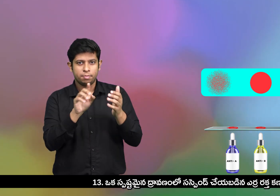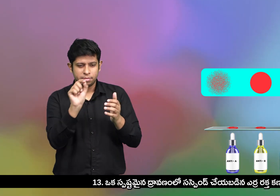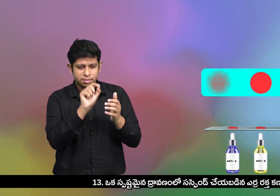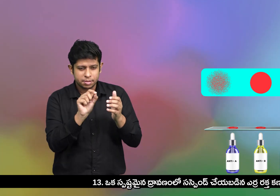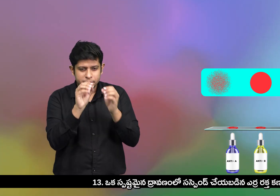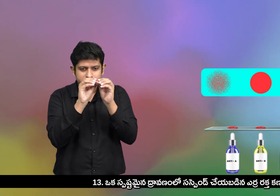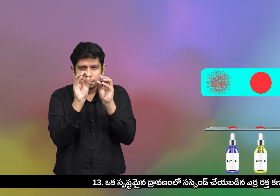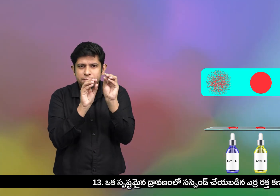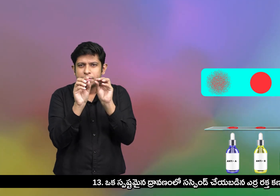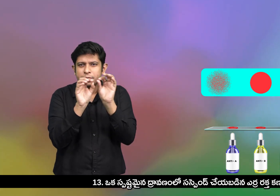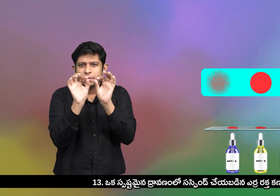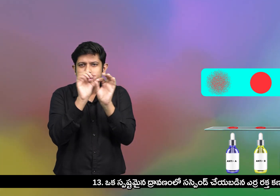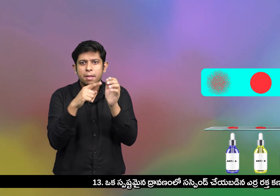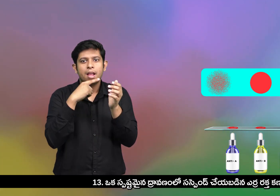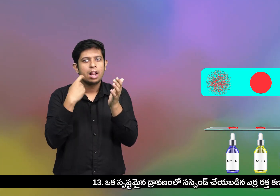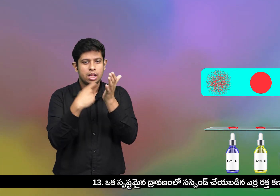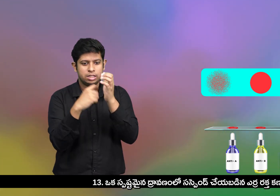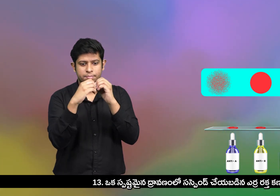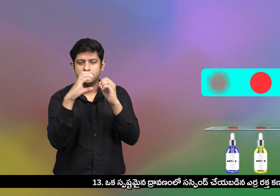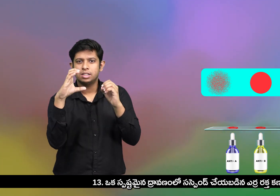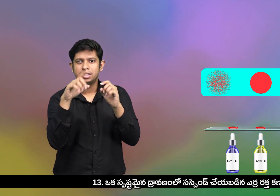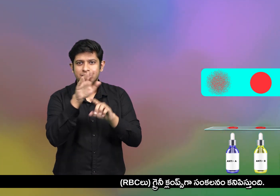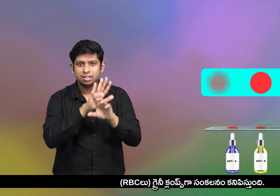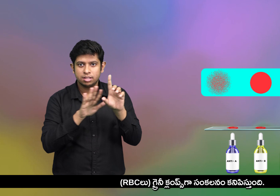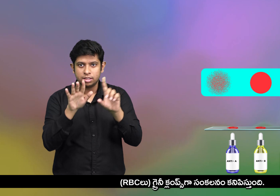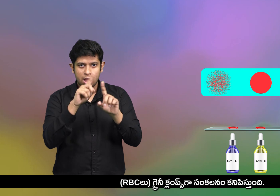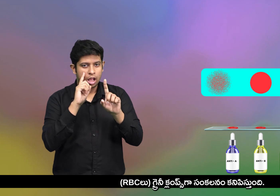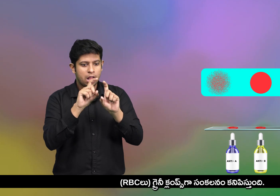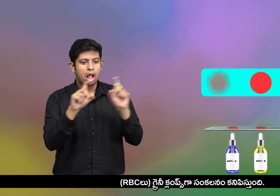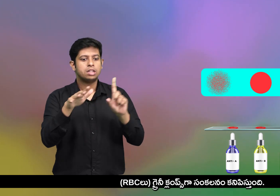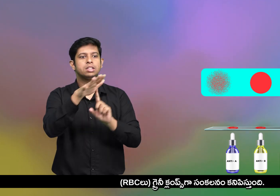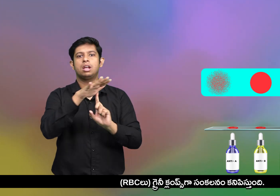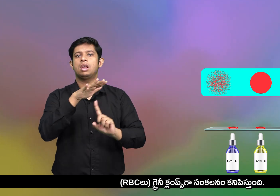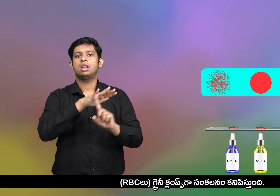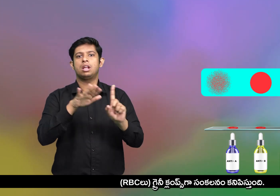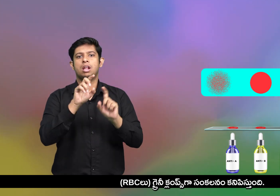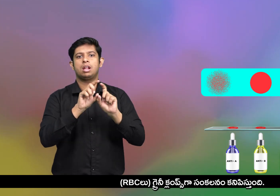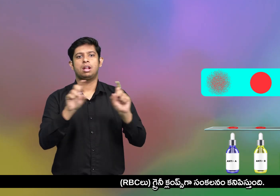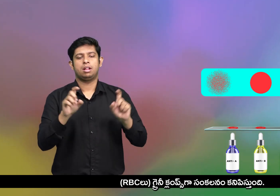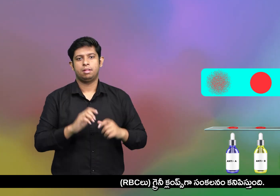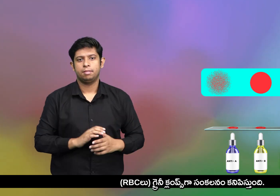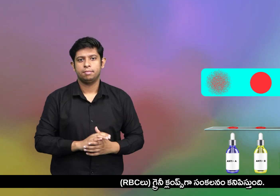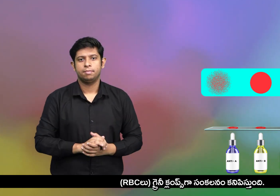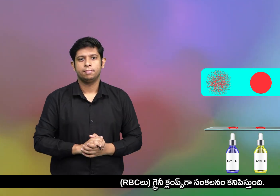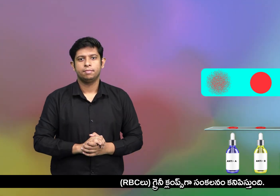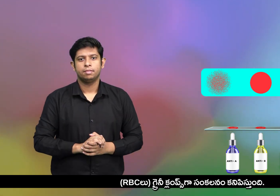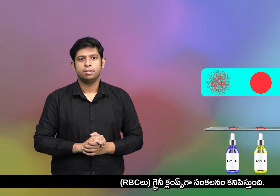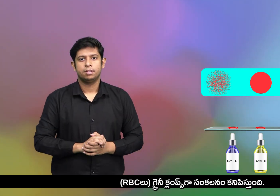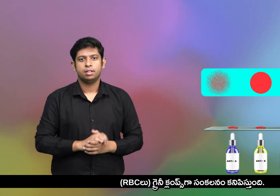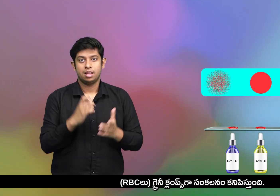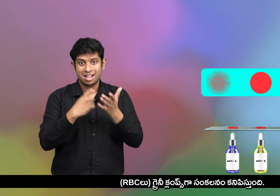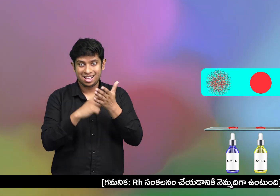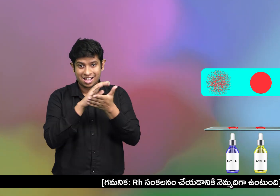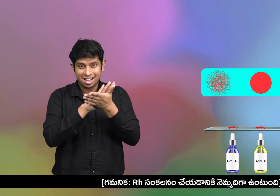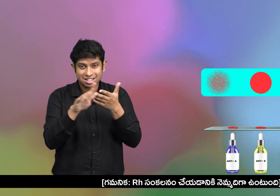ద్రావణంలో సస్పెండ్ చేయబడిన ఎర్ర రక్త కణాల ఆర్బీసీలు గ్రైనీ క్లమ్స్గా సంకలనం